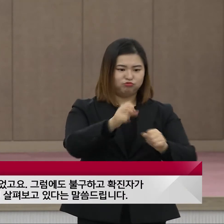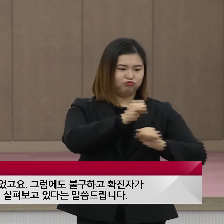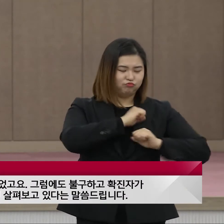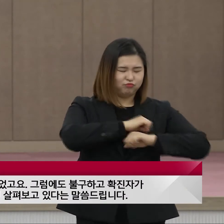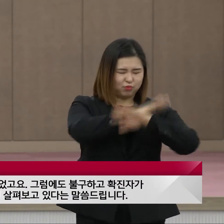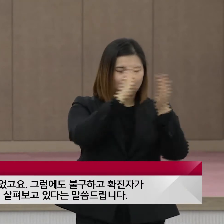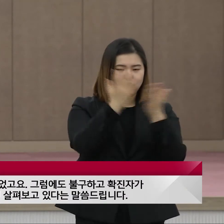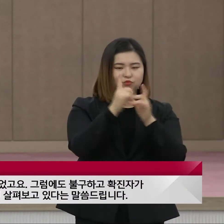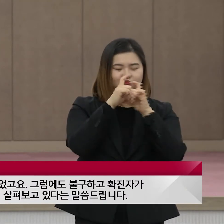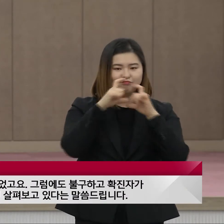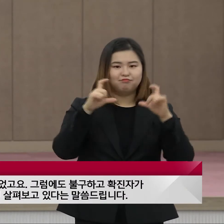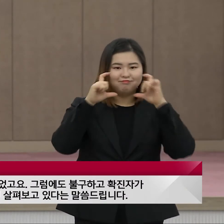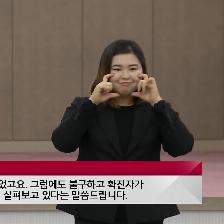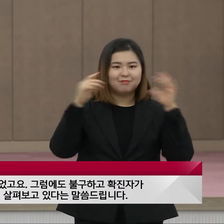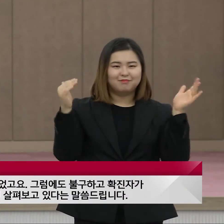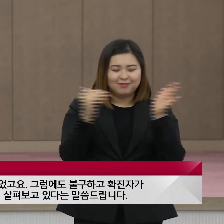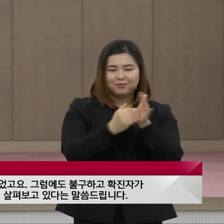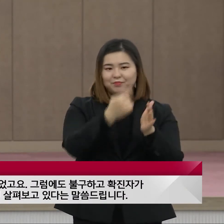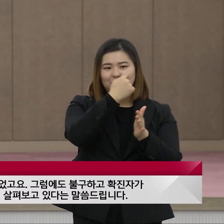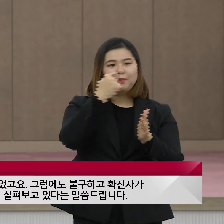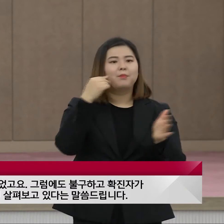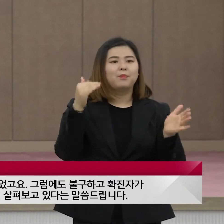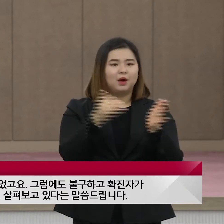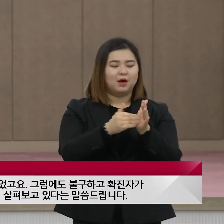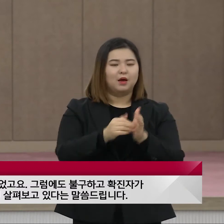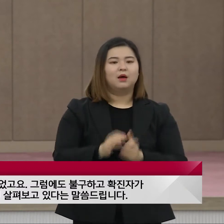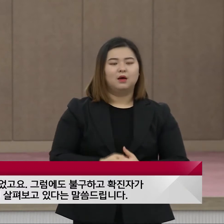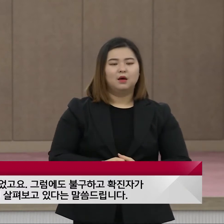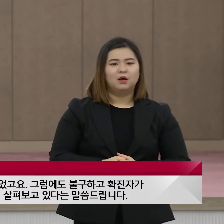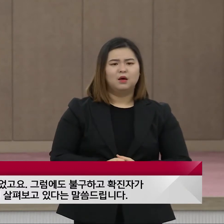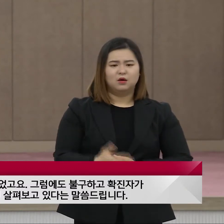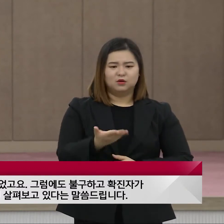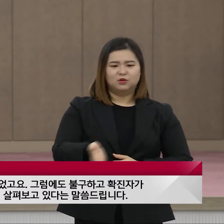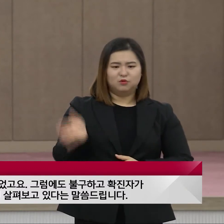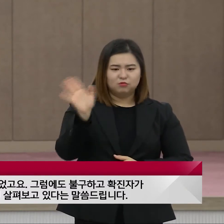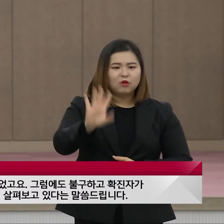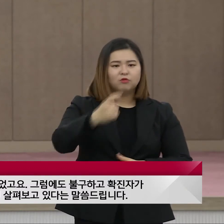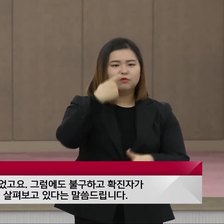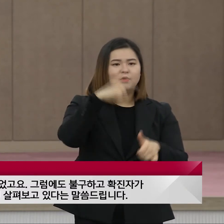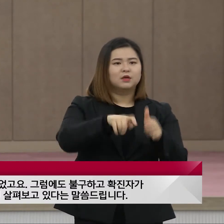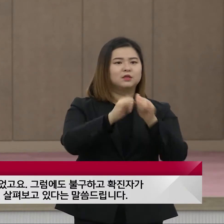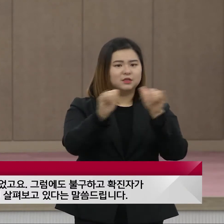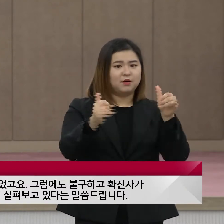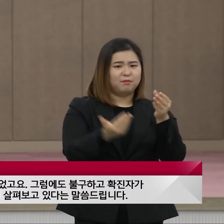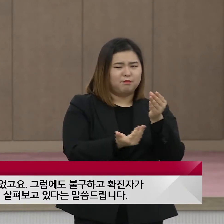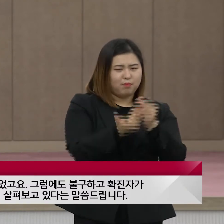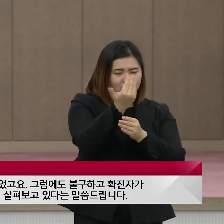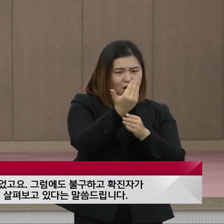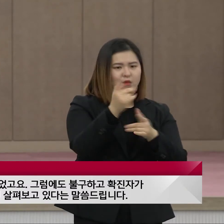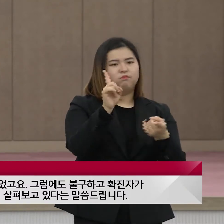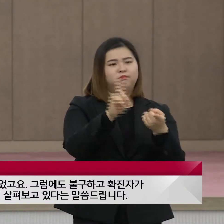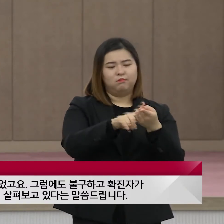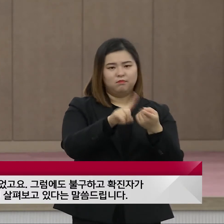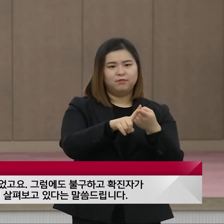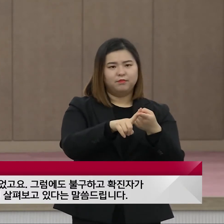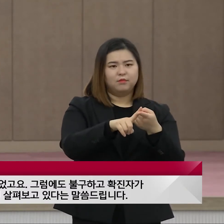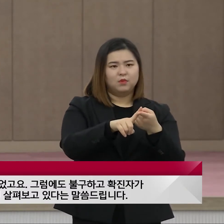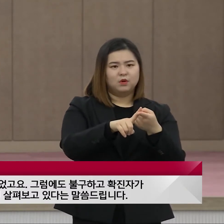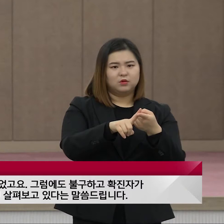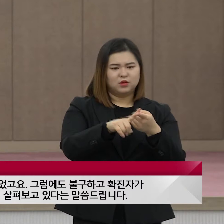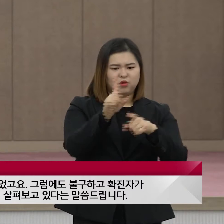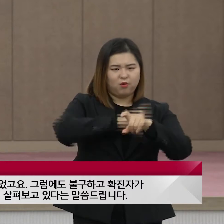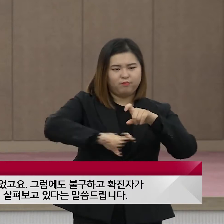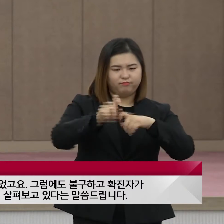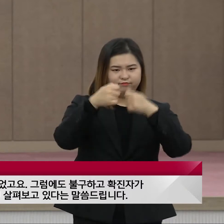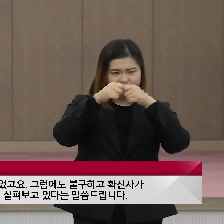상태였다고 좀 확인은 되었고요. 그럼에도 불구하고 확진자가 발생 한 부분에 대해서는 면밀히